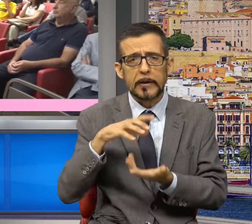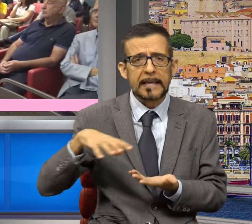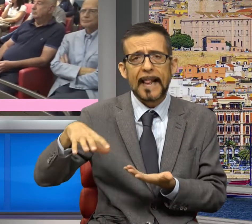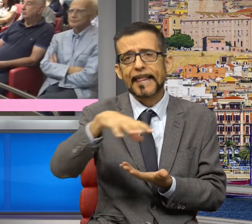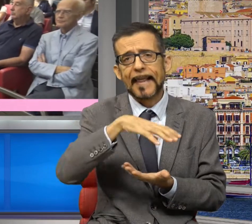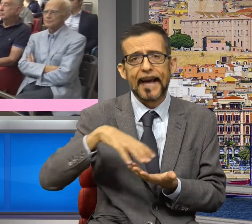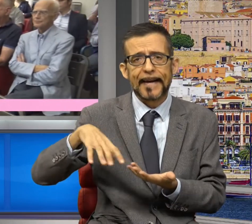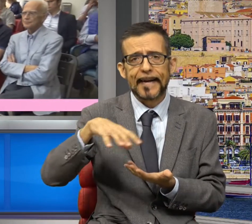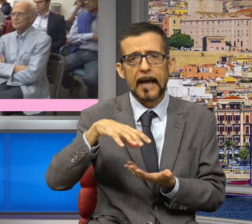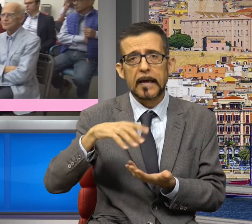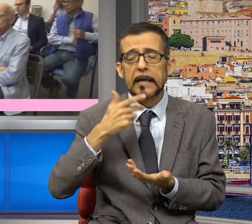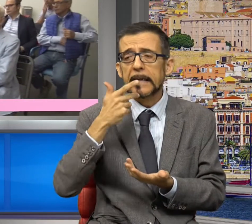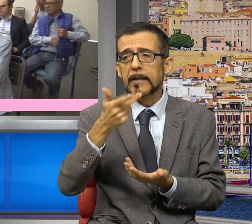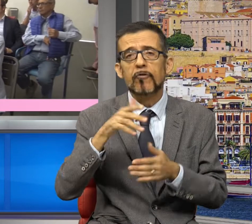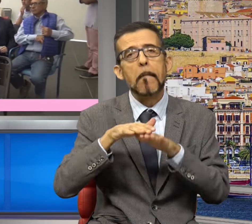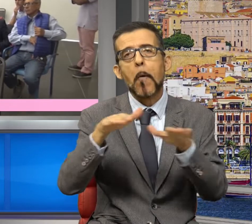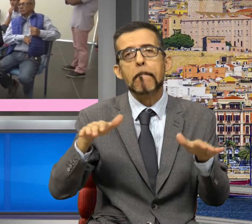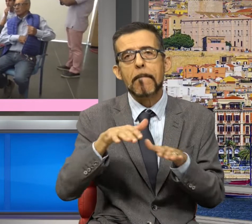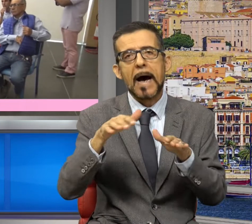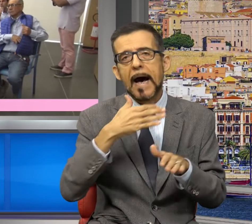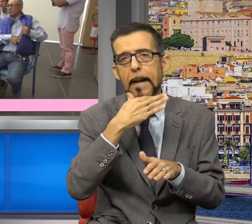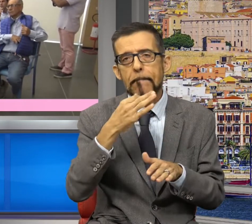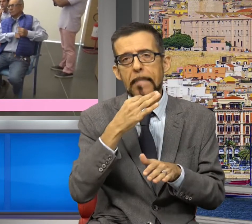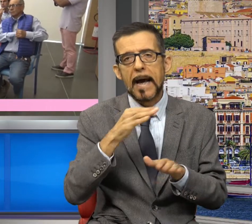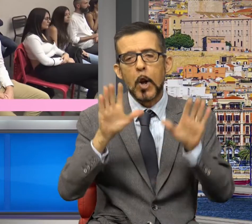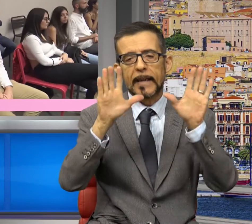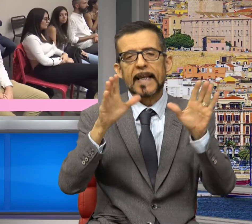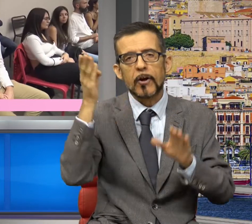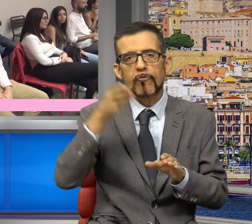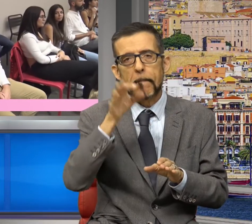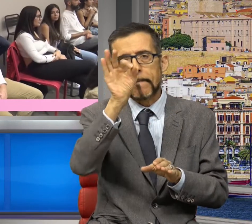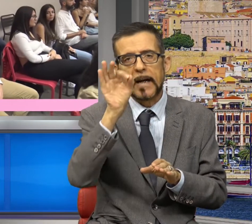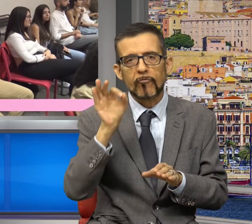il mare, il nostro bellissimo mare, è il 10% del nostro PIL, purtroppo la civiltà nuragica oggi è lo